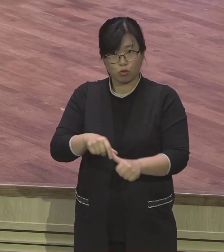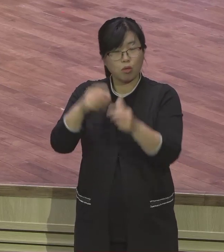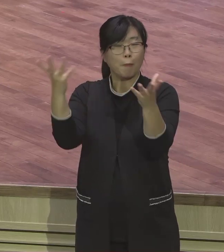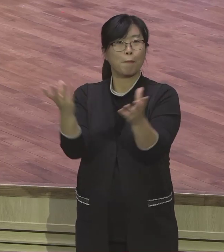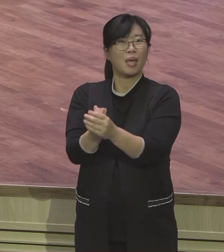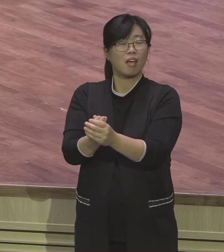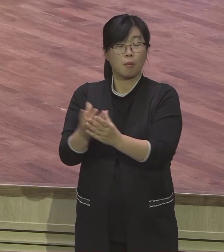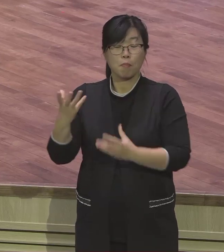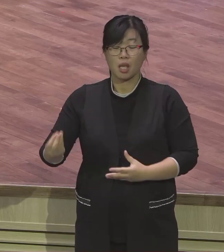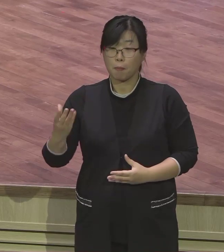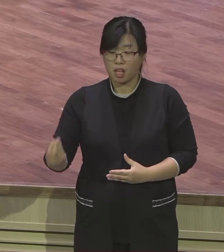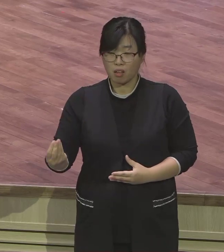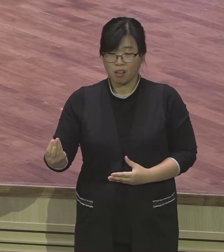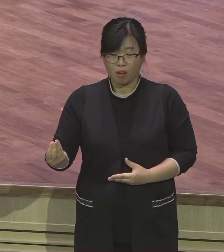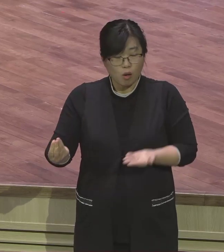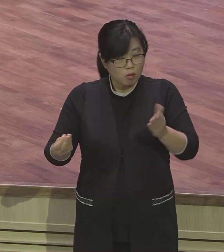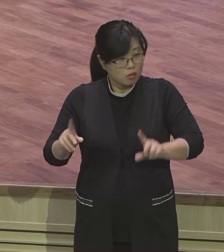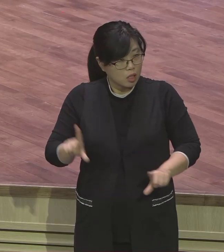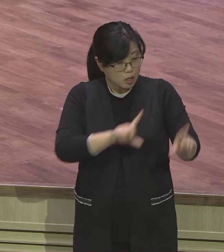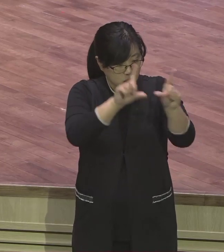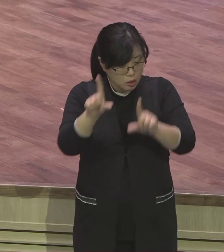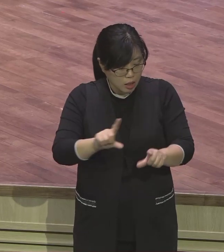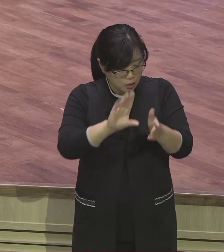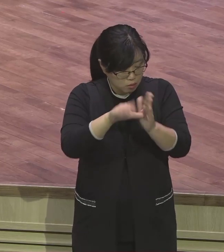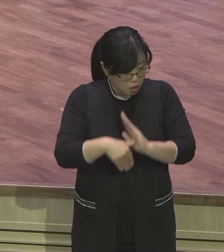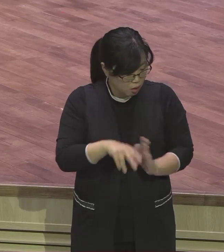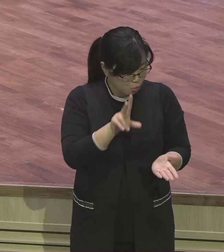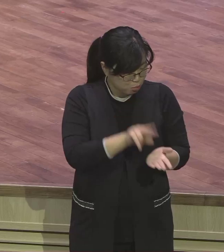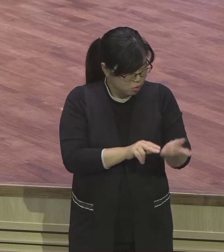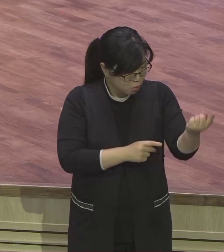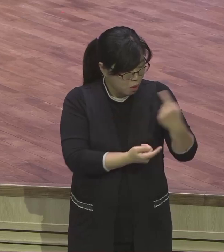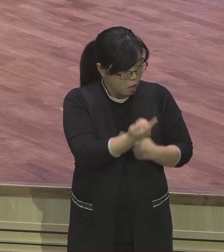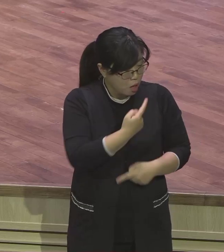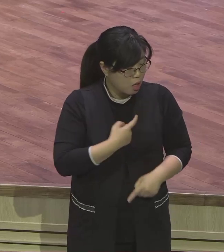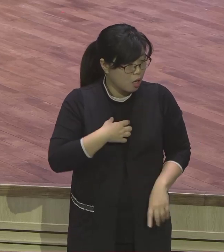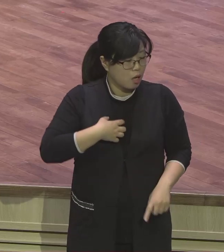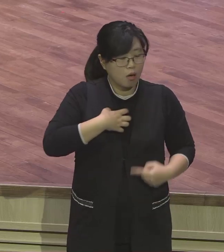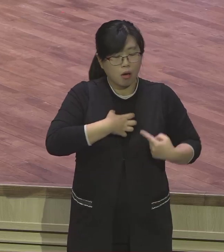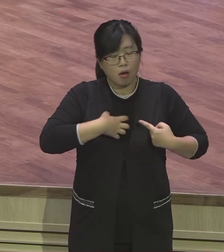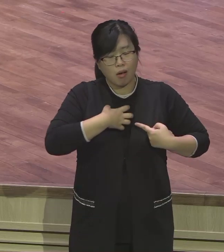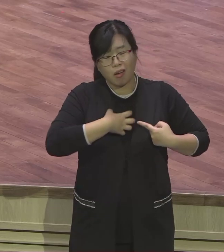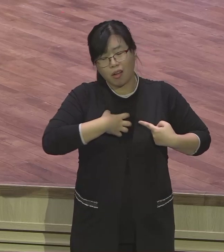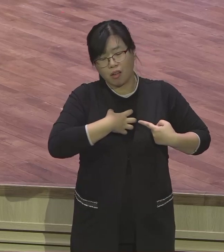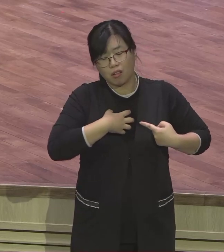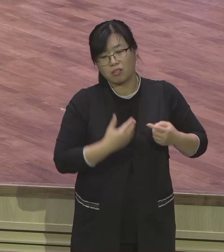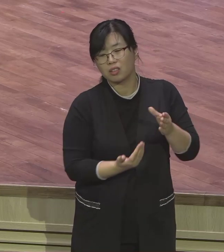아무것도 염려하지 말라 그랬는데 염려하지 말라 그랬는데 계속 염려해요.